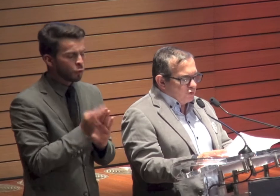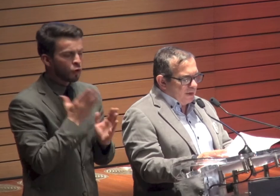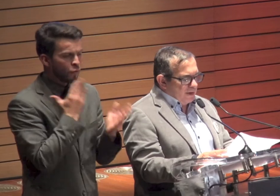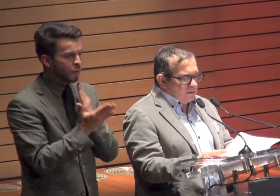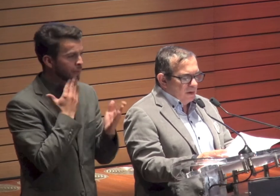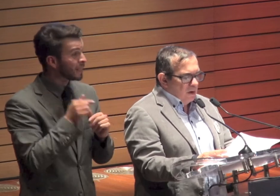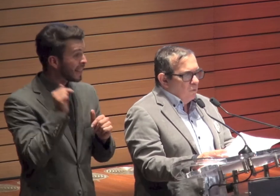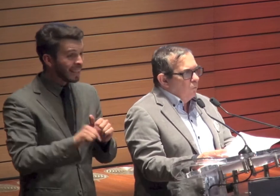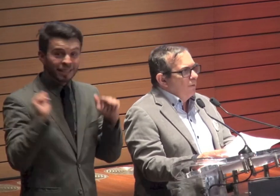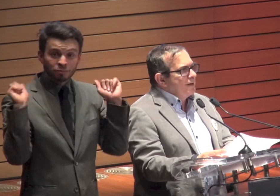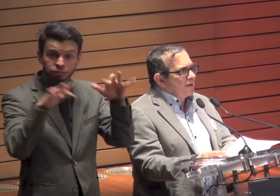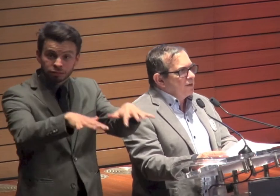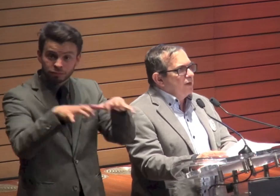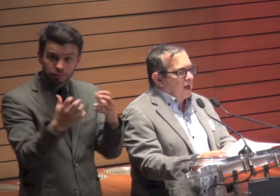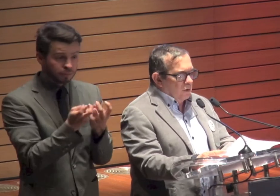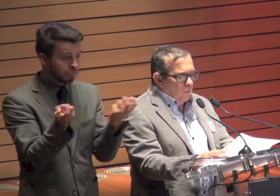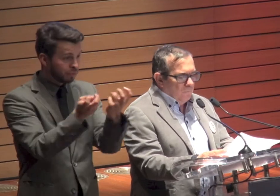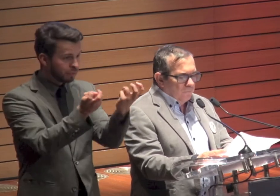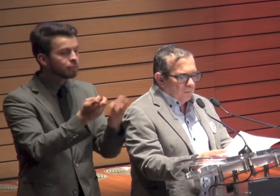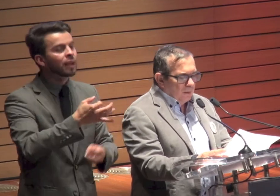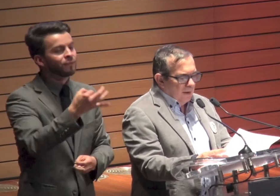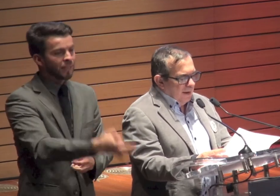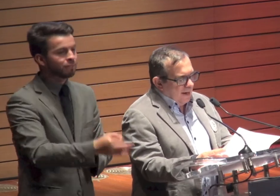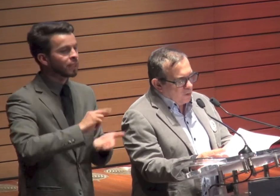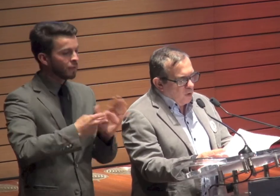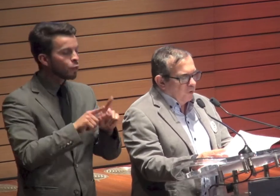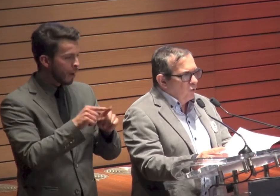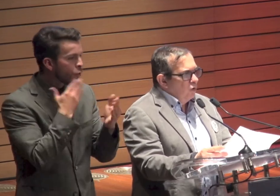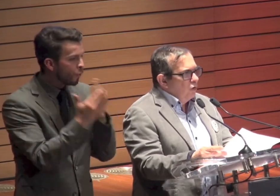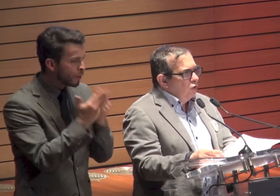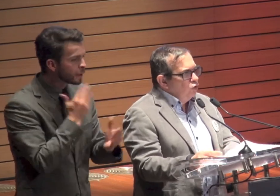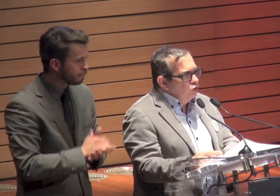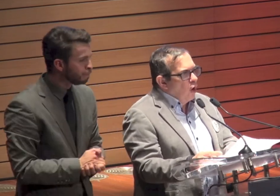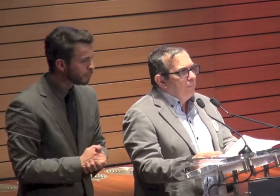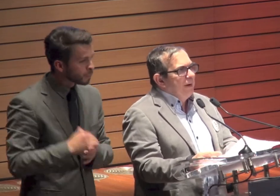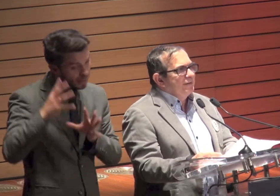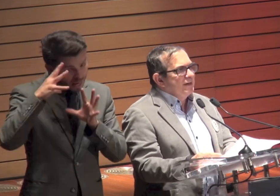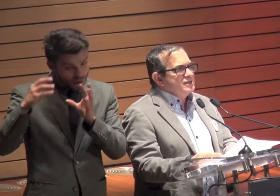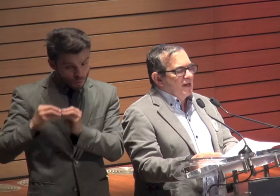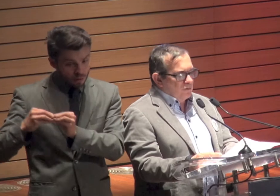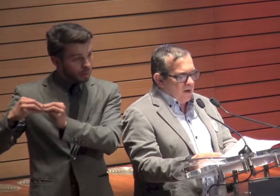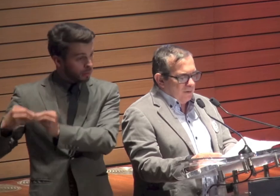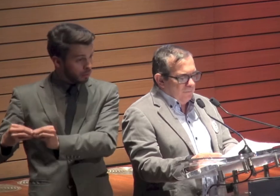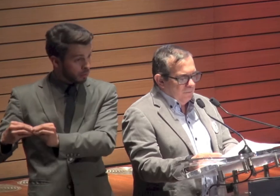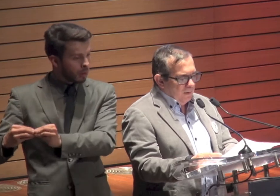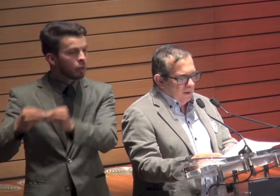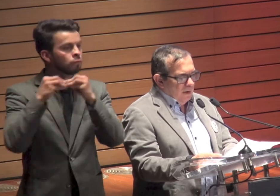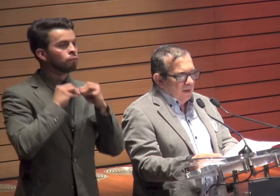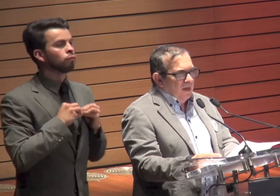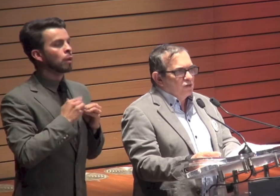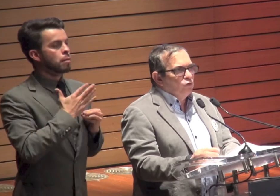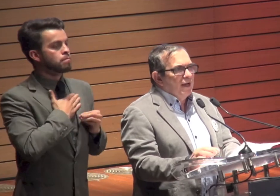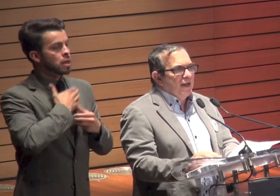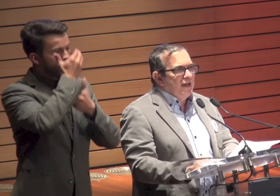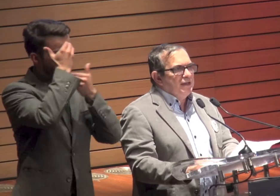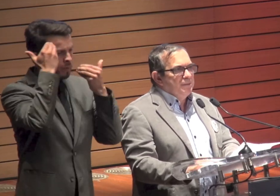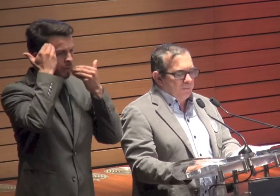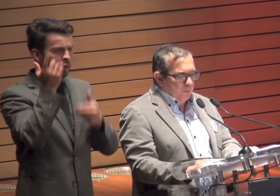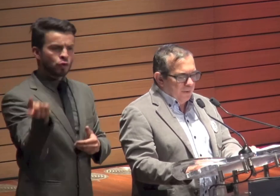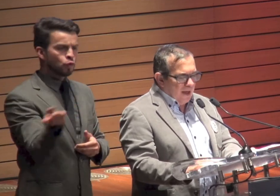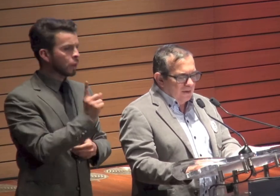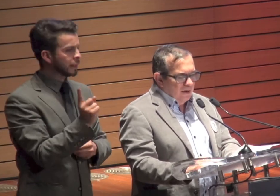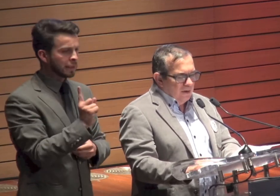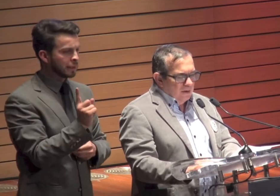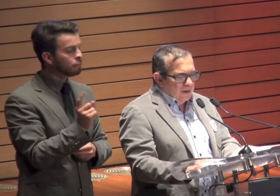de todos ustedes, vuelve a ratificarlo. El acuerdo no pertenece a las FARC. Es una